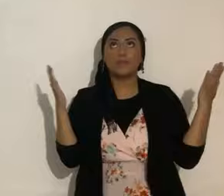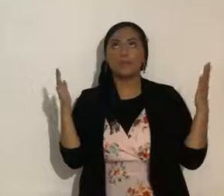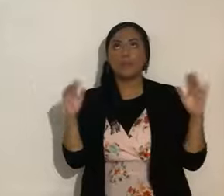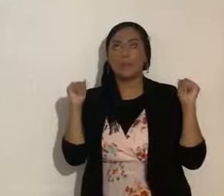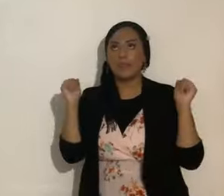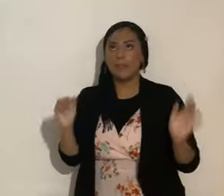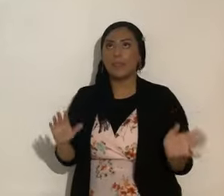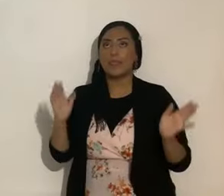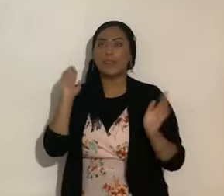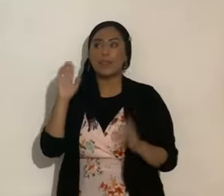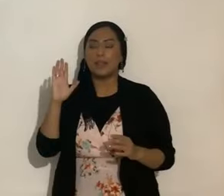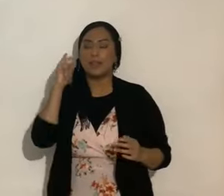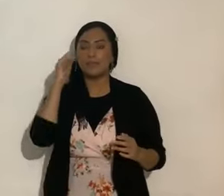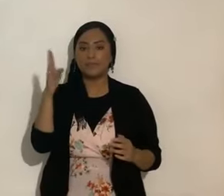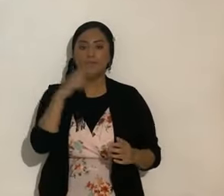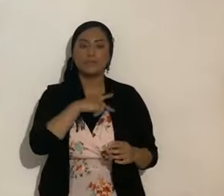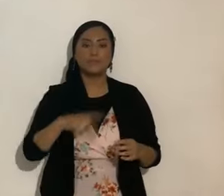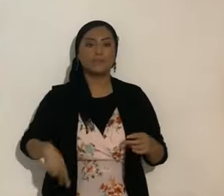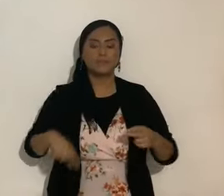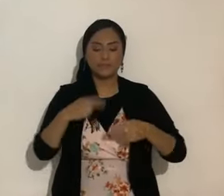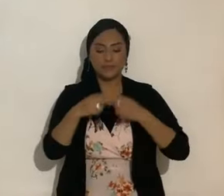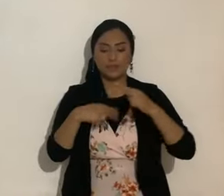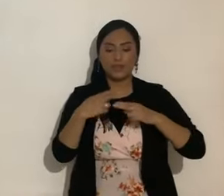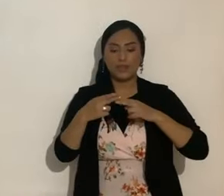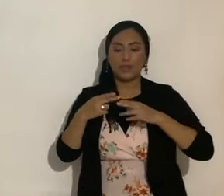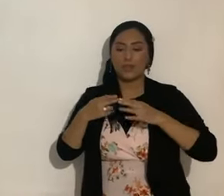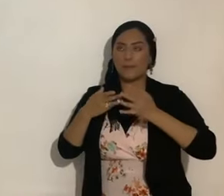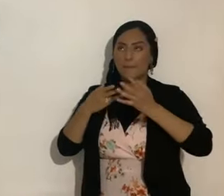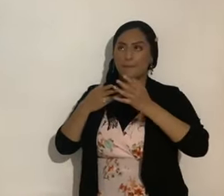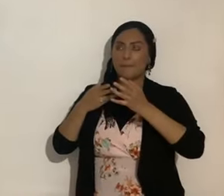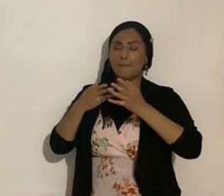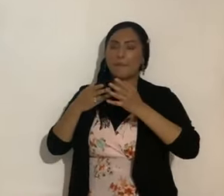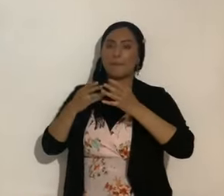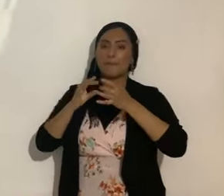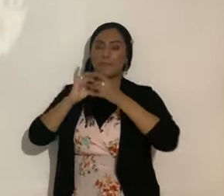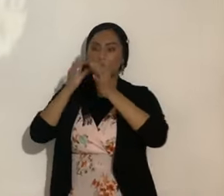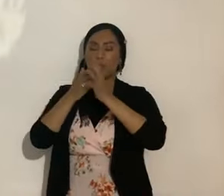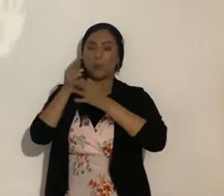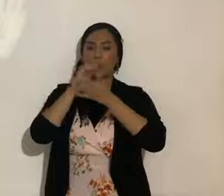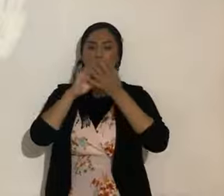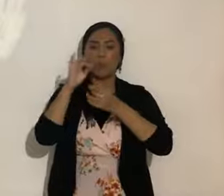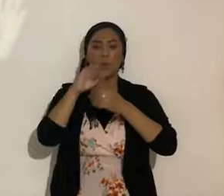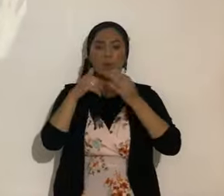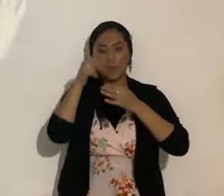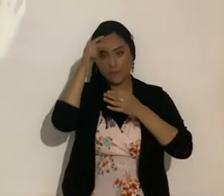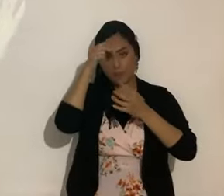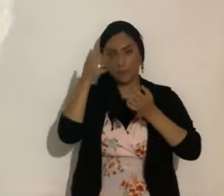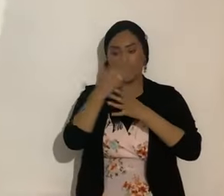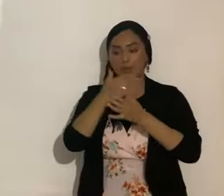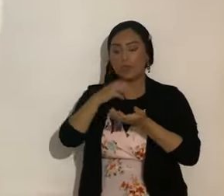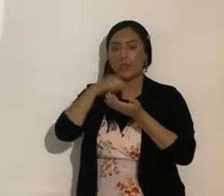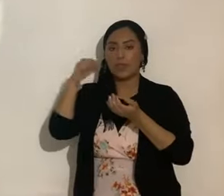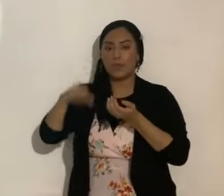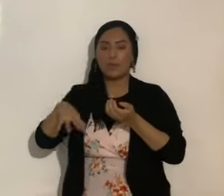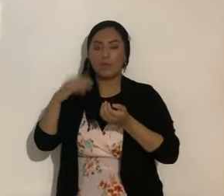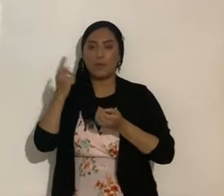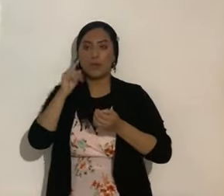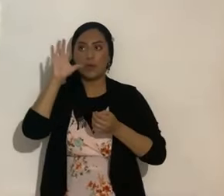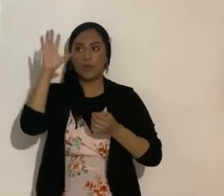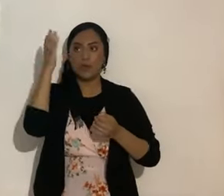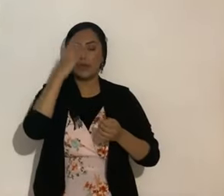Yahweh Sebaot, bendito eres Elohim, Rey del Universo, ábranos por medio de tu bendito Ruach HaKodesh, enmudece cualquier espíritu que no glorifique tu nombre, queremos hoy solamente